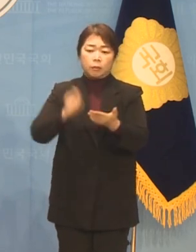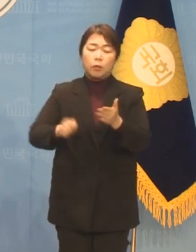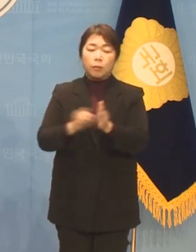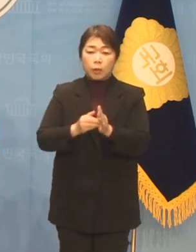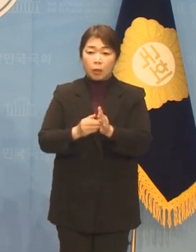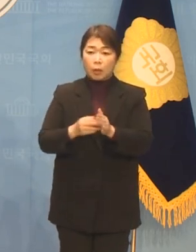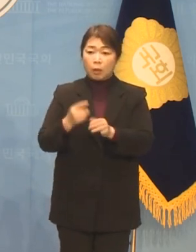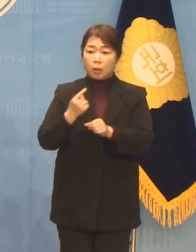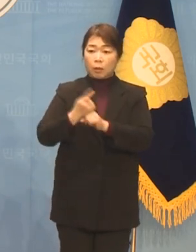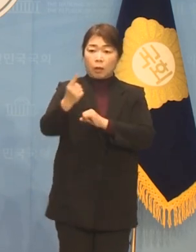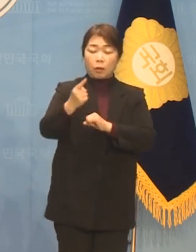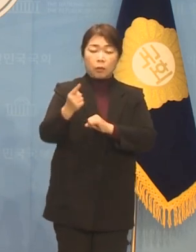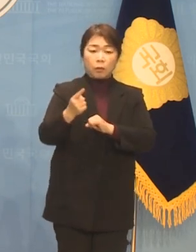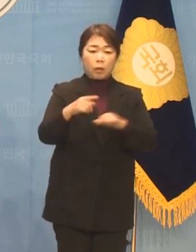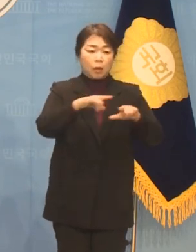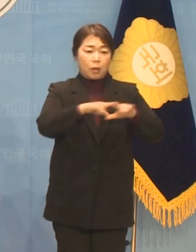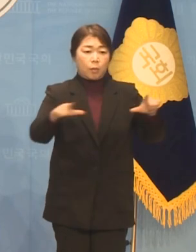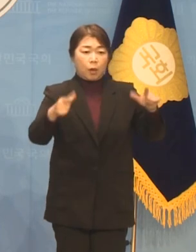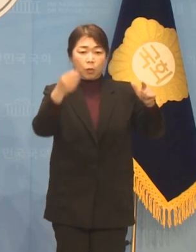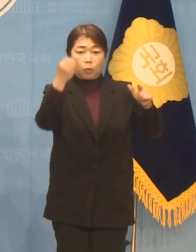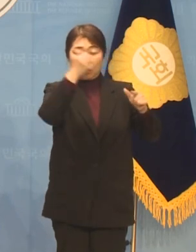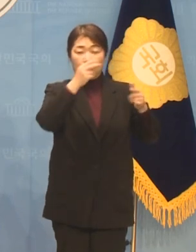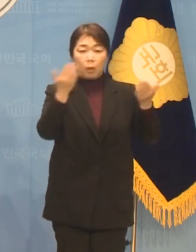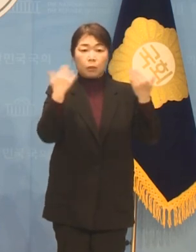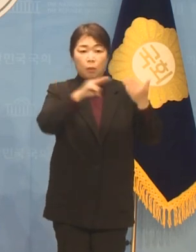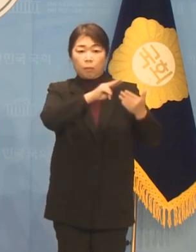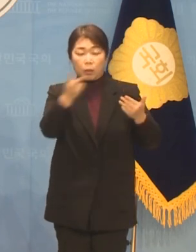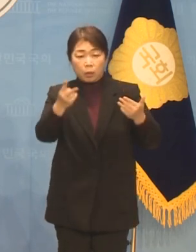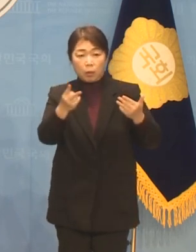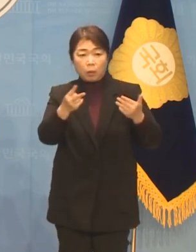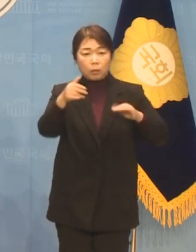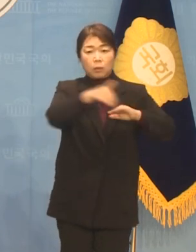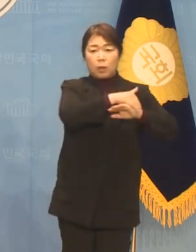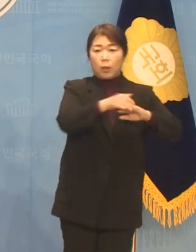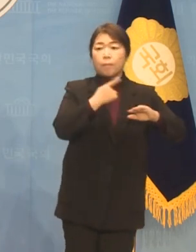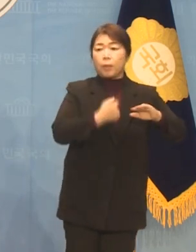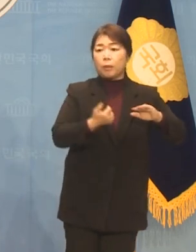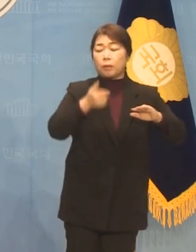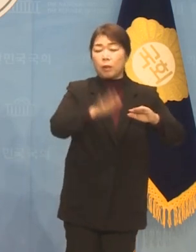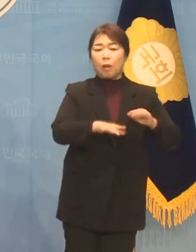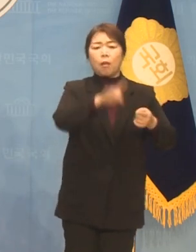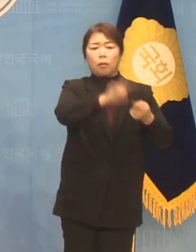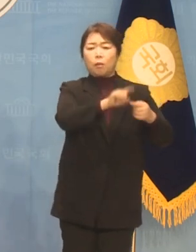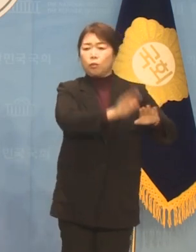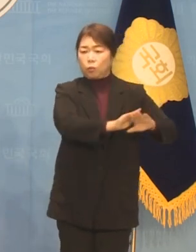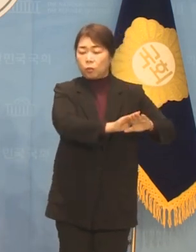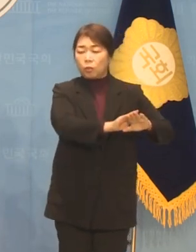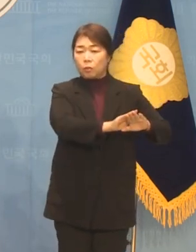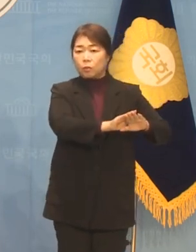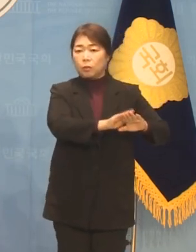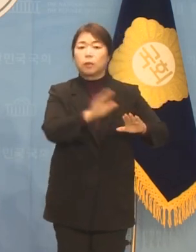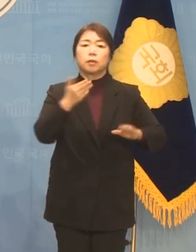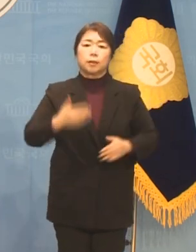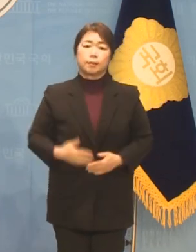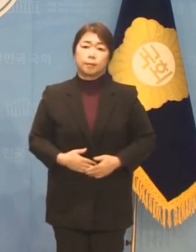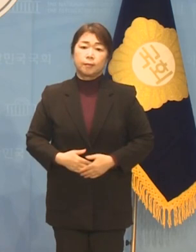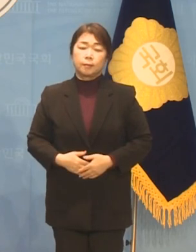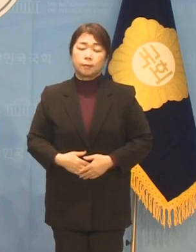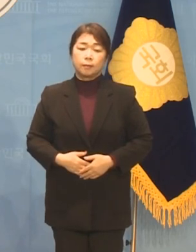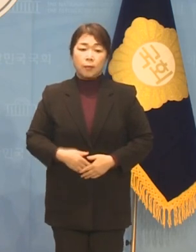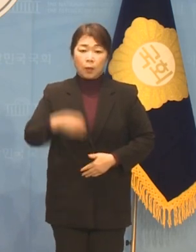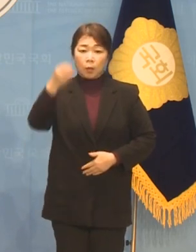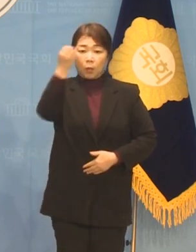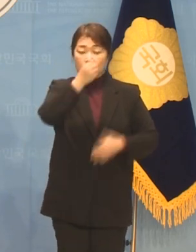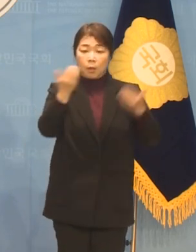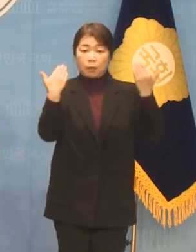내년부터 일반고로 전환될 예정이었던 자사고, 외고, 국제고가 그대로 남게 된 것입니다. 고교